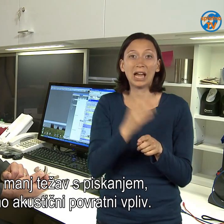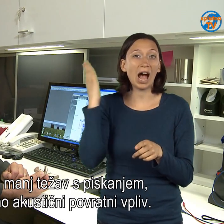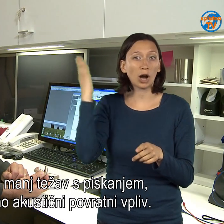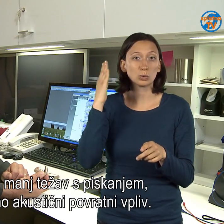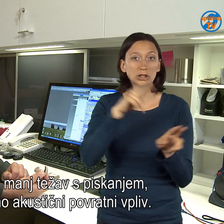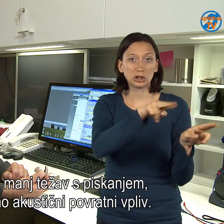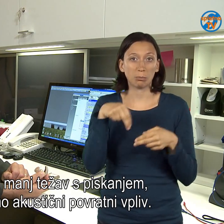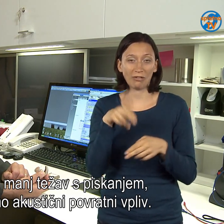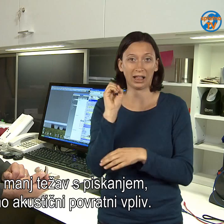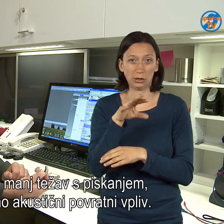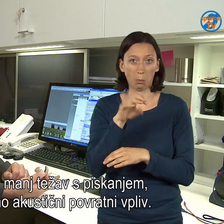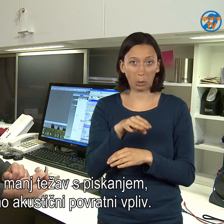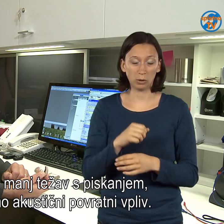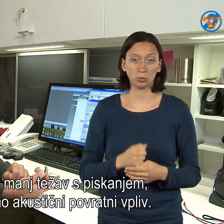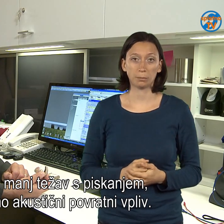povratni vpliv.